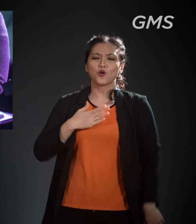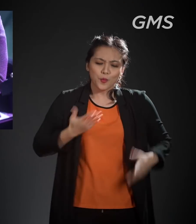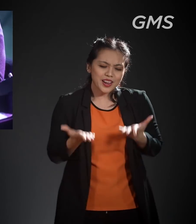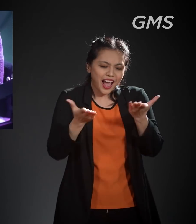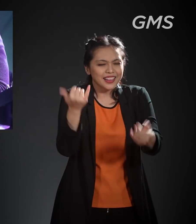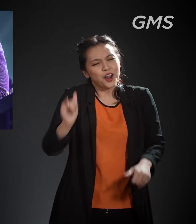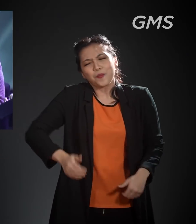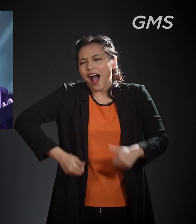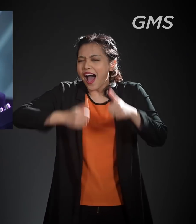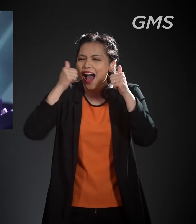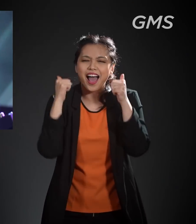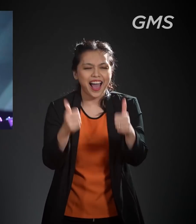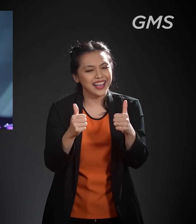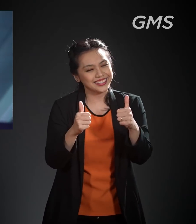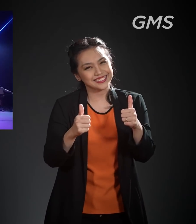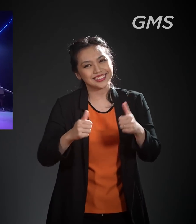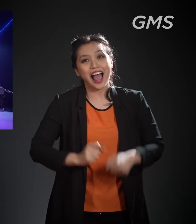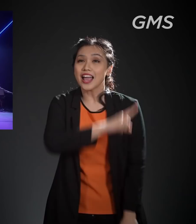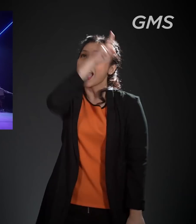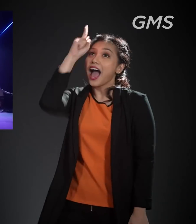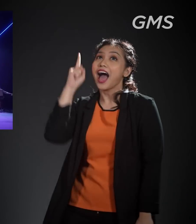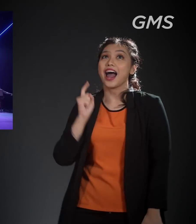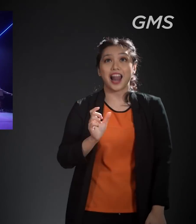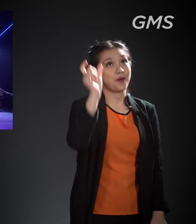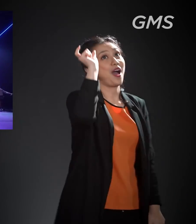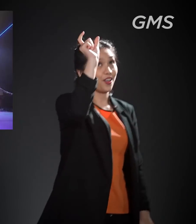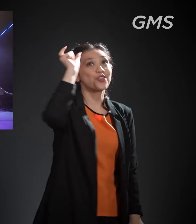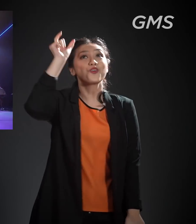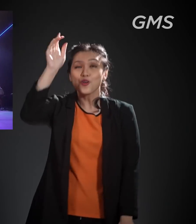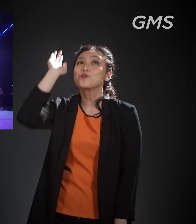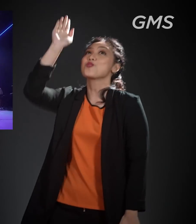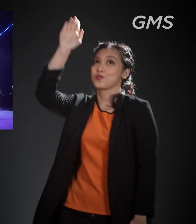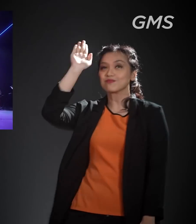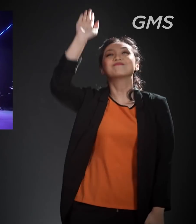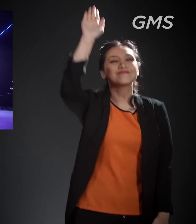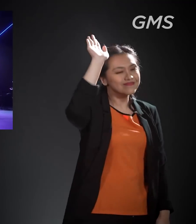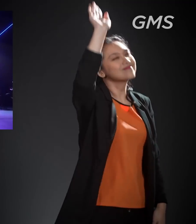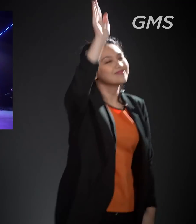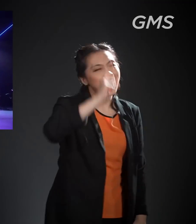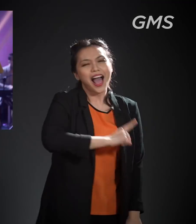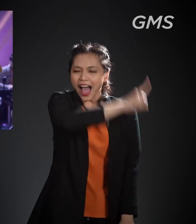Ku beri yang terbaik, hanyalah bagi-Mu.